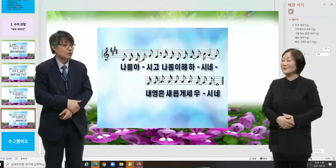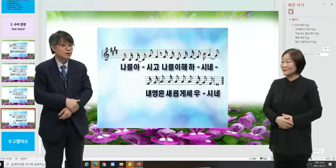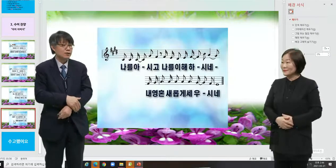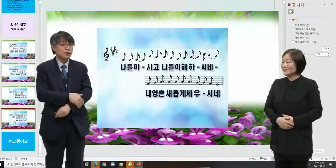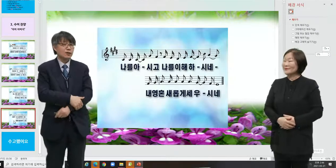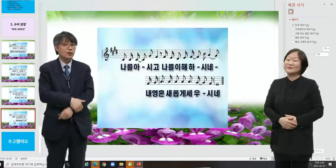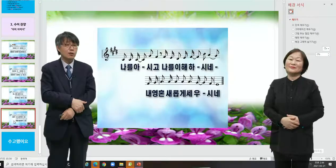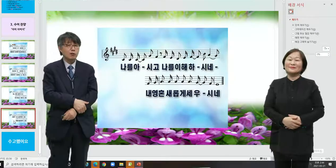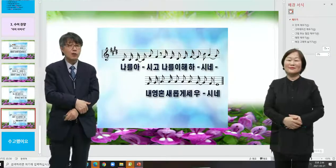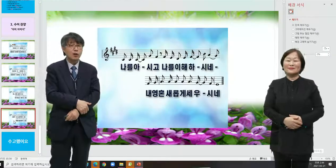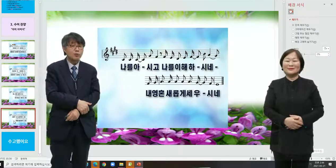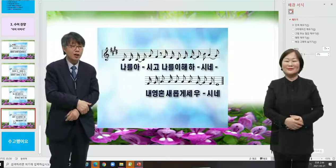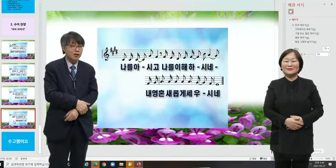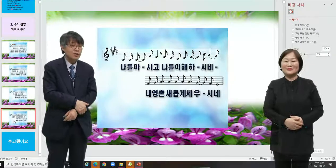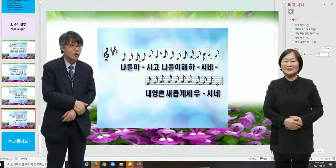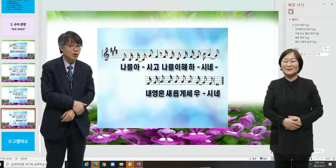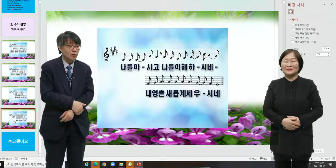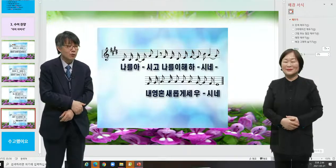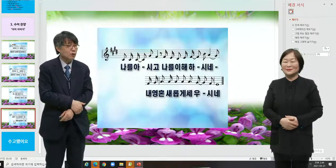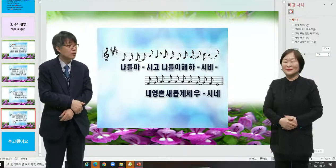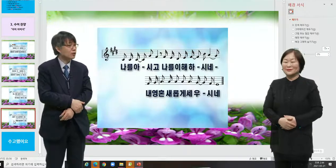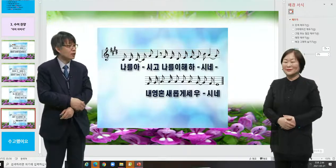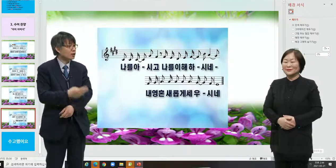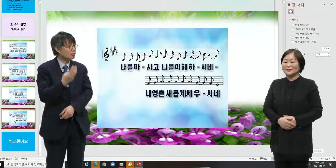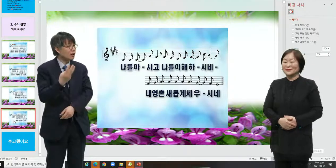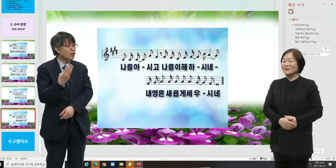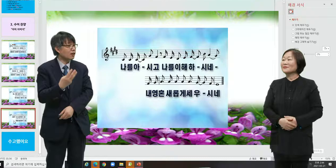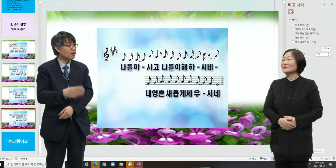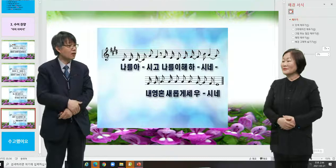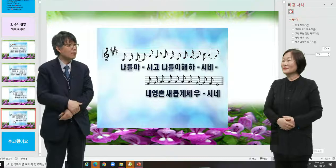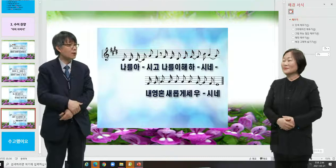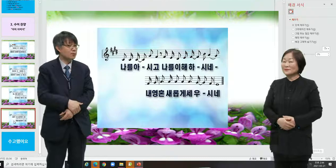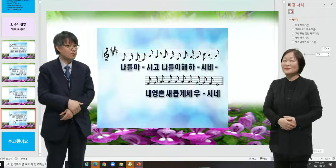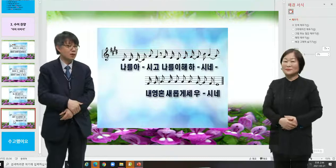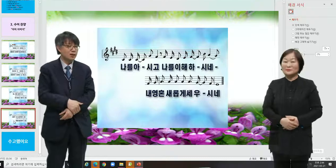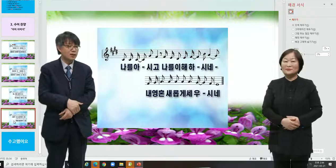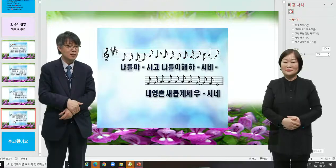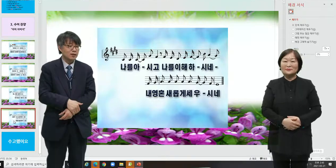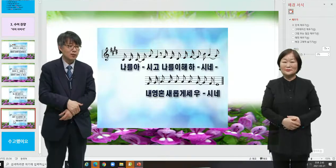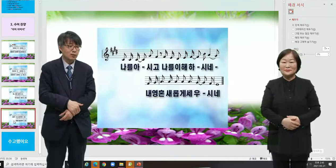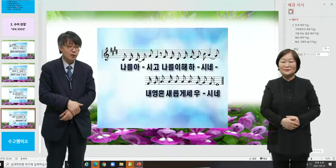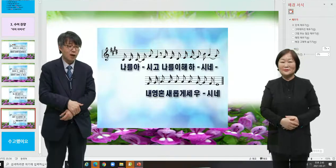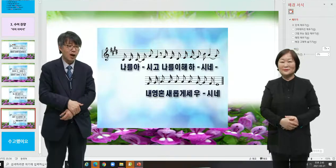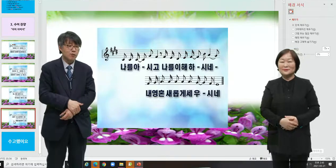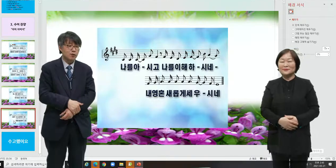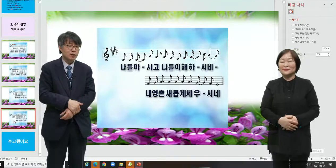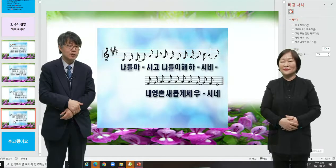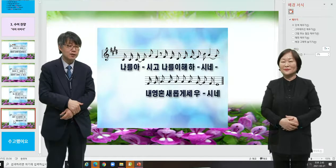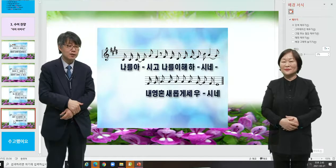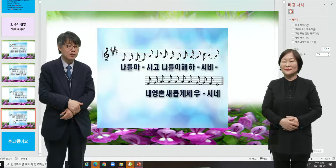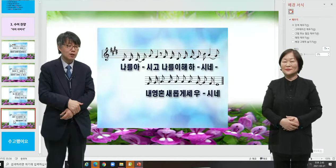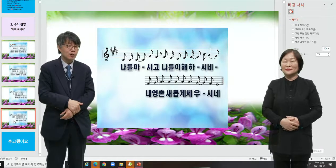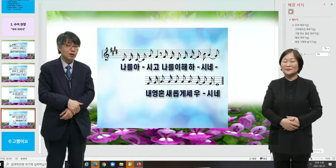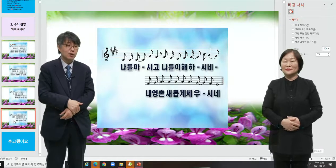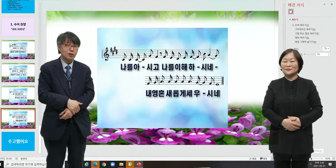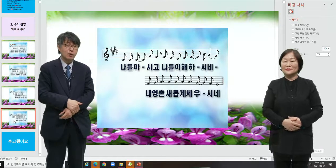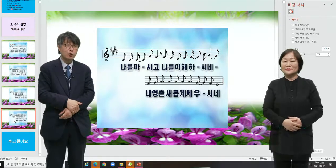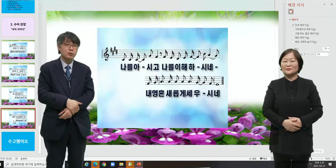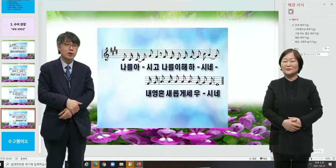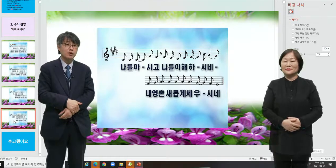여러분 그렇게 어렵지 않으시죠? 벌써 우리가 찬양을 3개나 배웠습니다. 그래서 다음 주에는 복습하는 걸